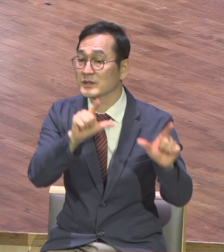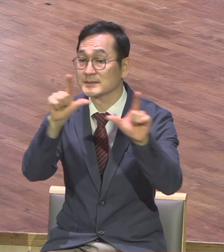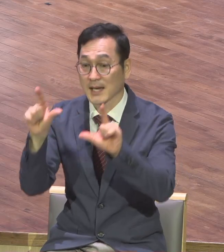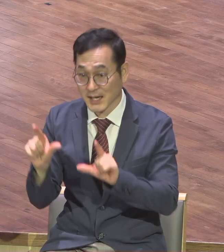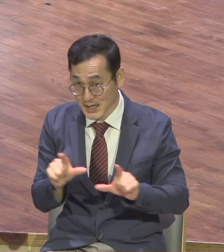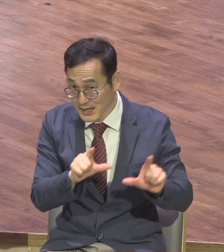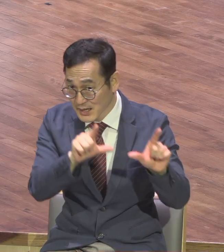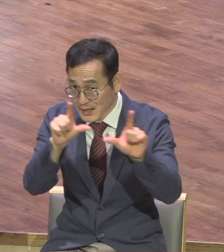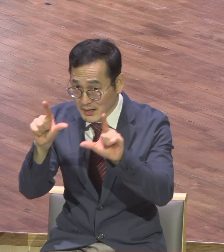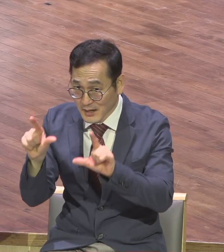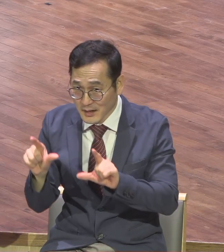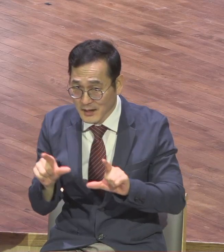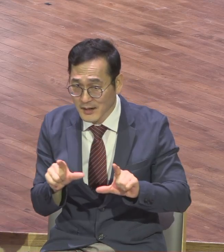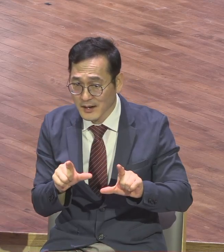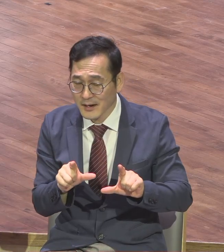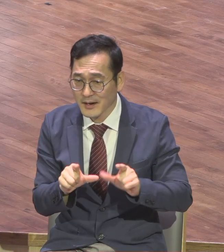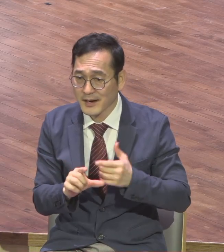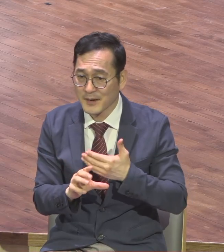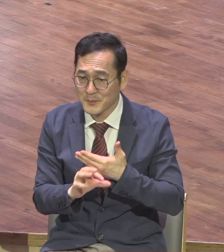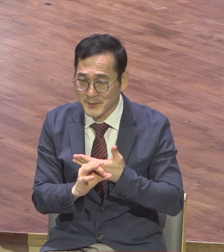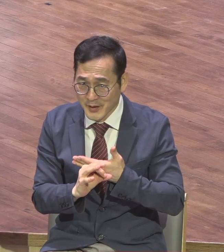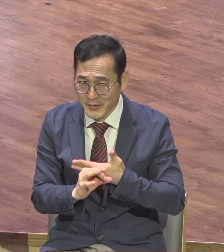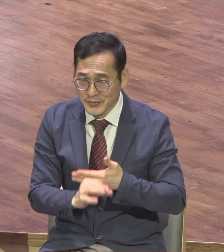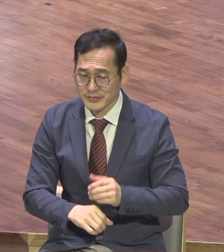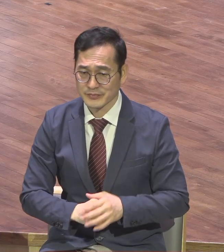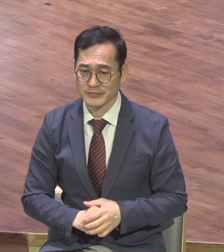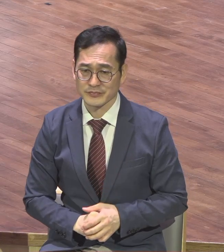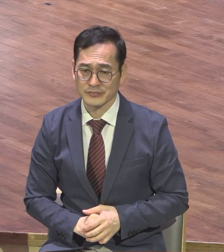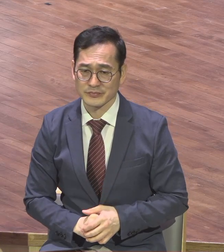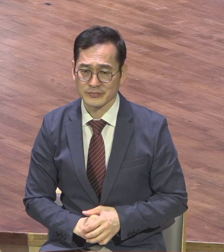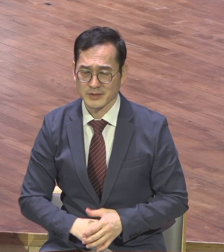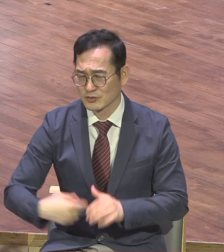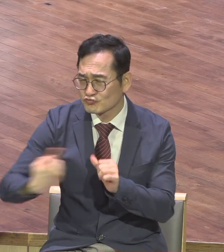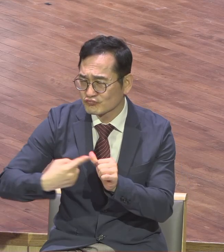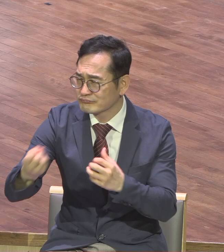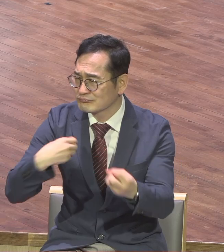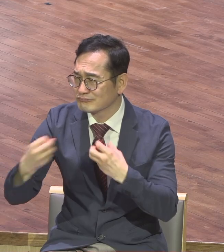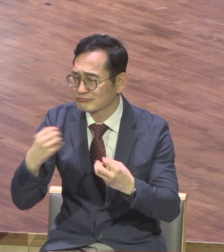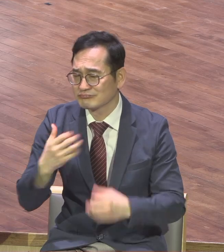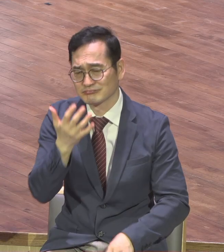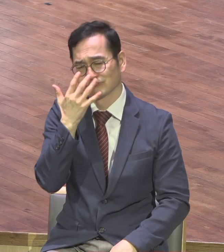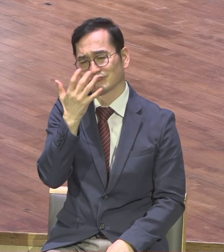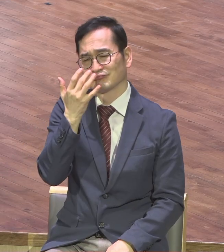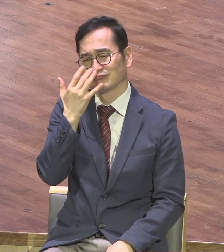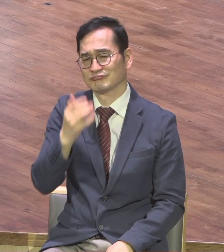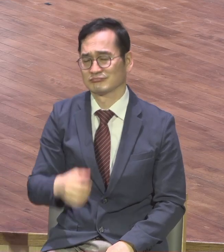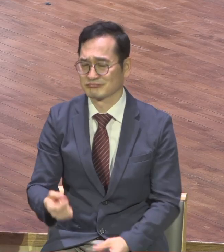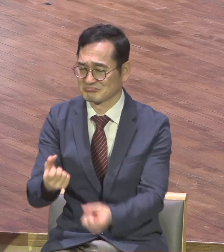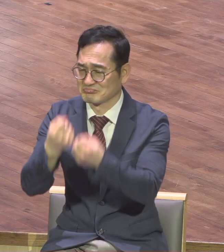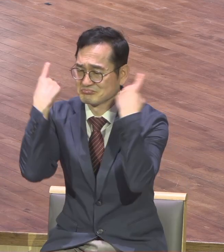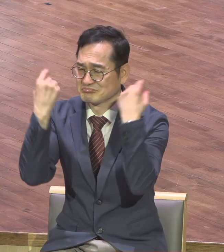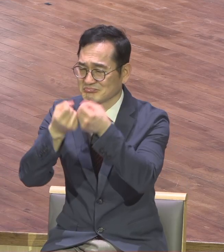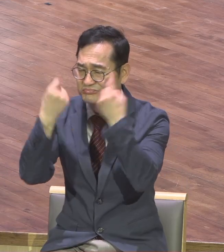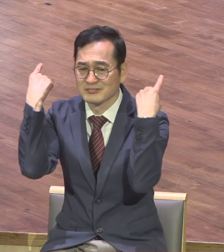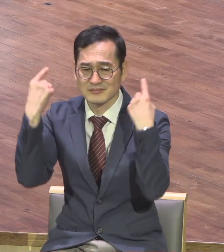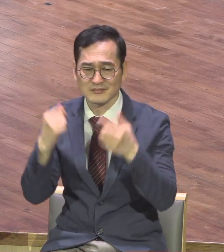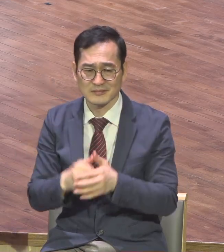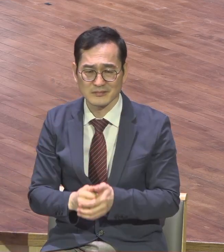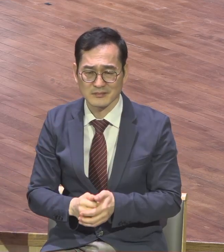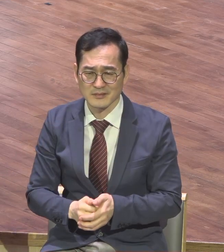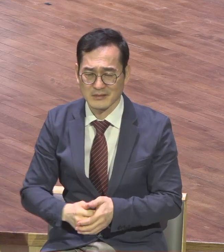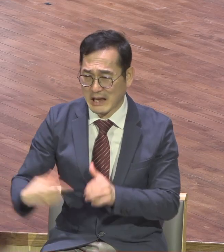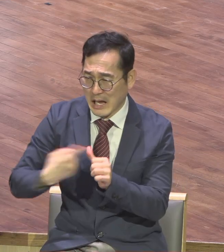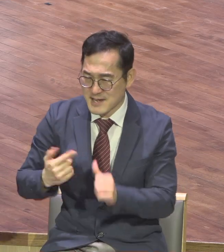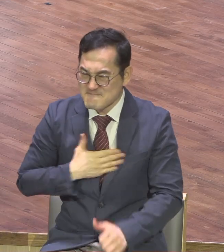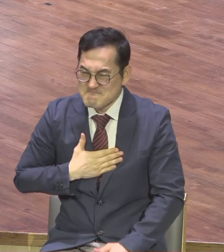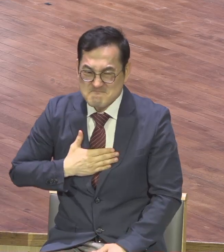다른 사람의 뭘 말 한마디에 흔들리지 않습니다. 누가 무슨 말 했다고 그 부정적인 말에 막